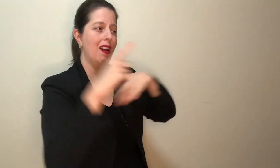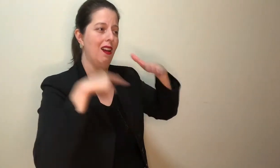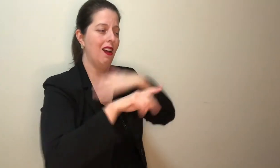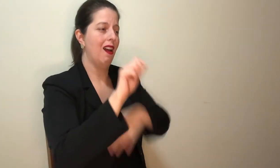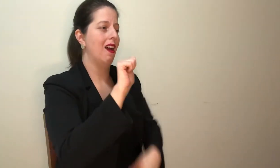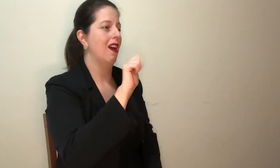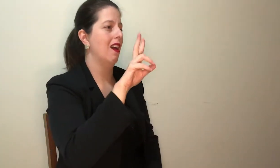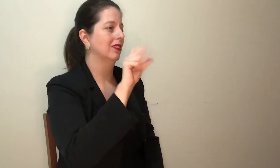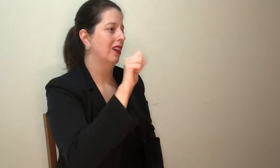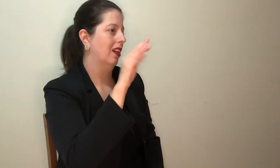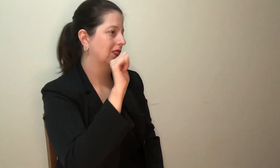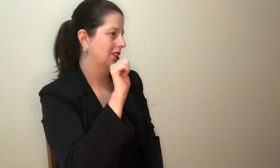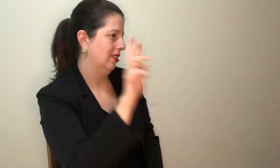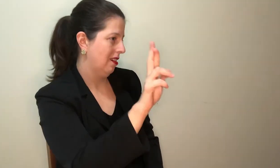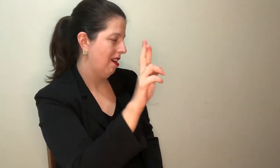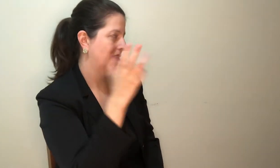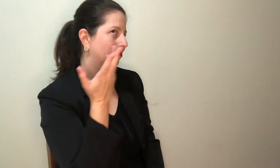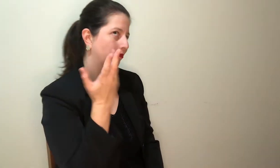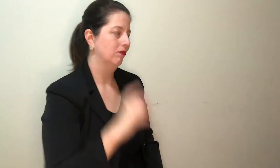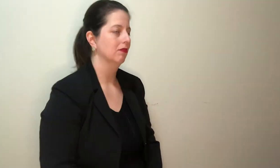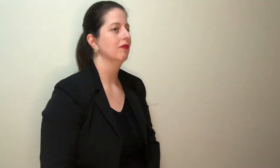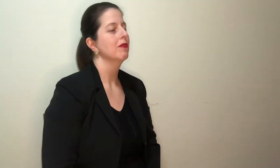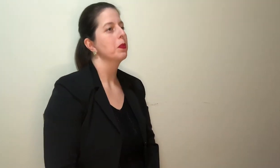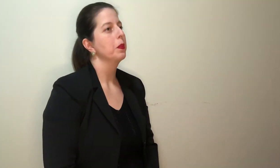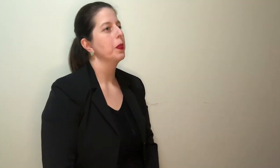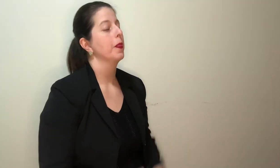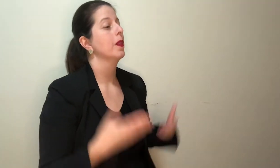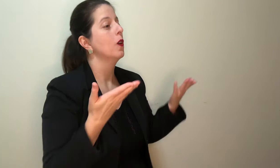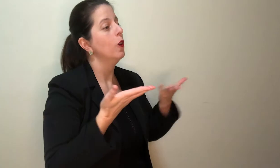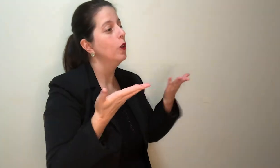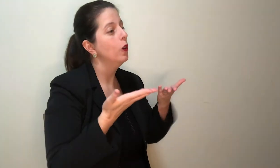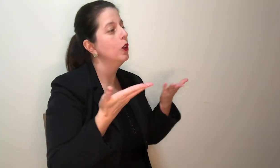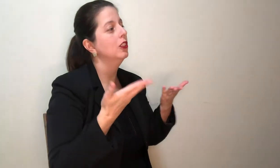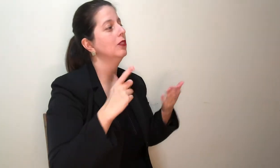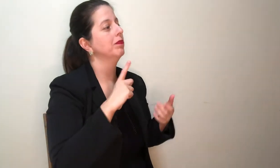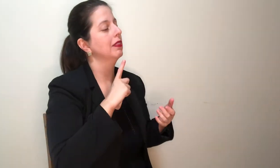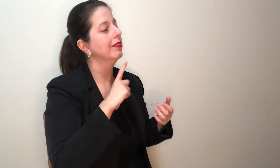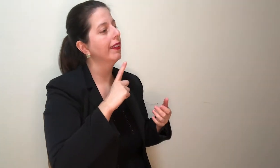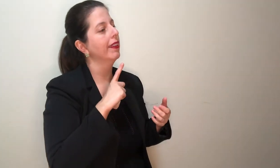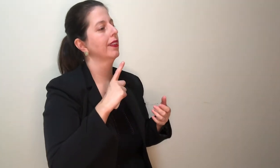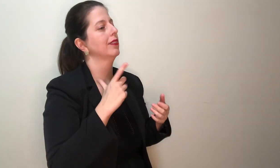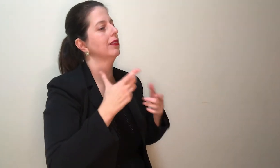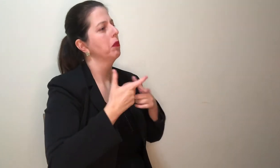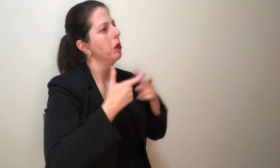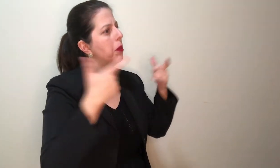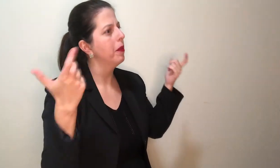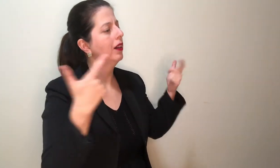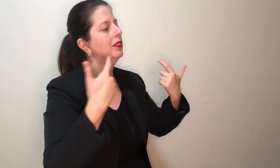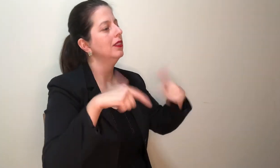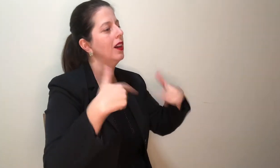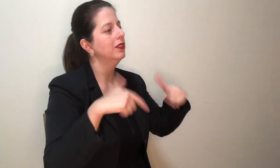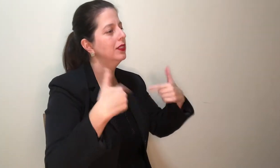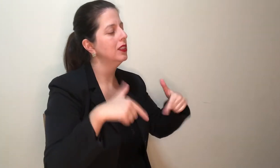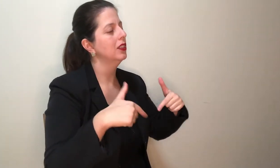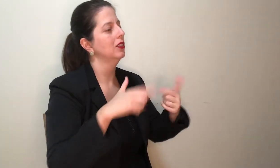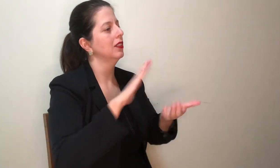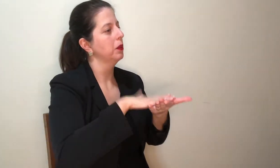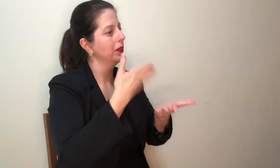que faz essa tradução. A maioria faz o trabalho dos intérpretes. Às vezes, eles fazem essa intermediação